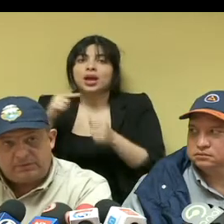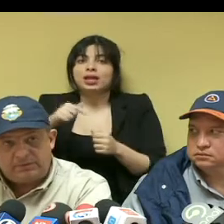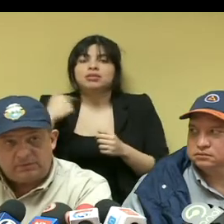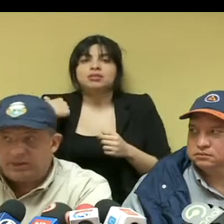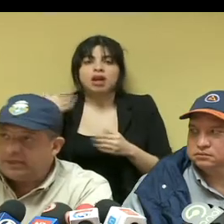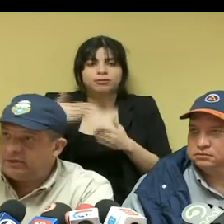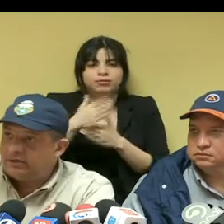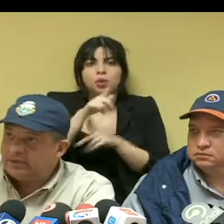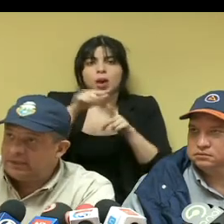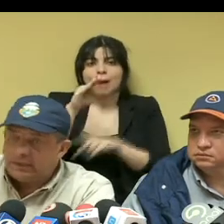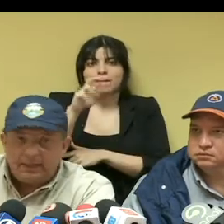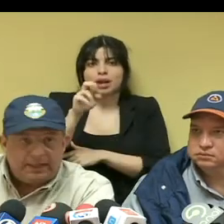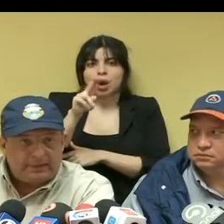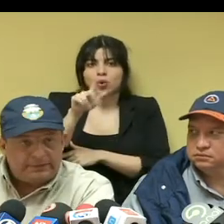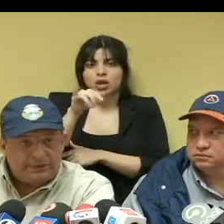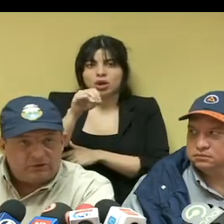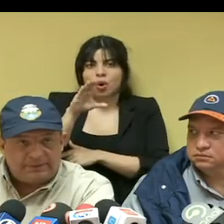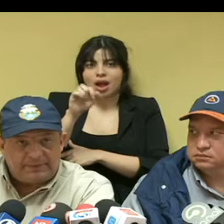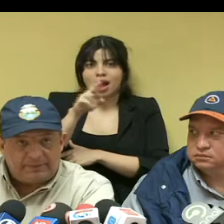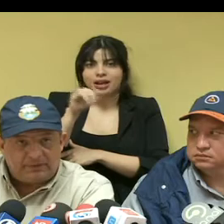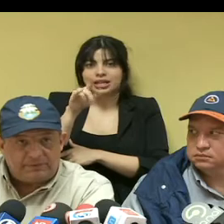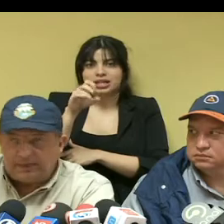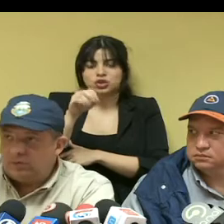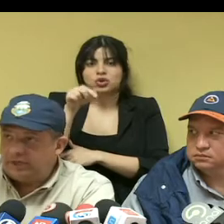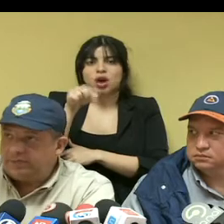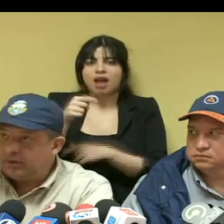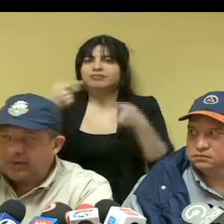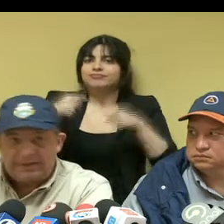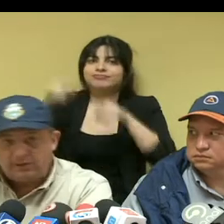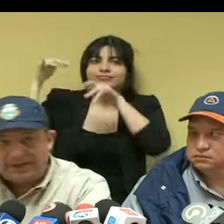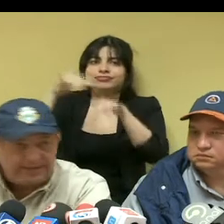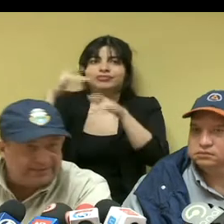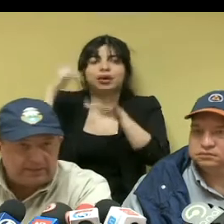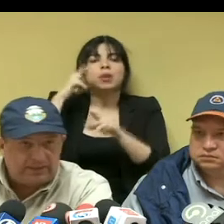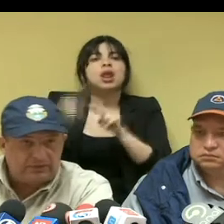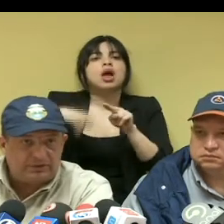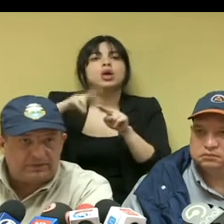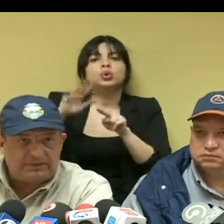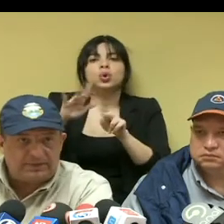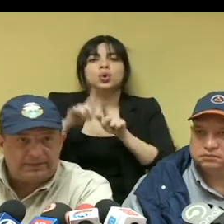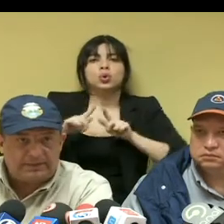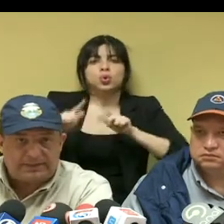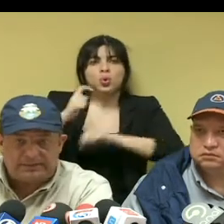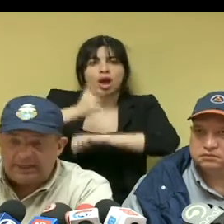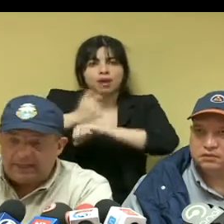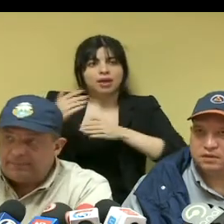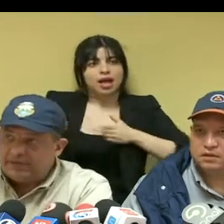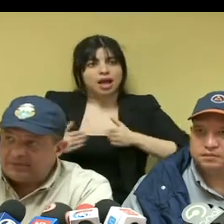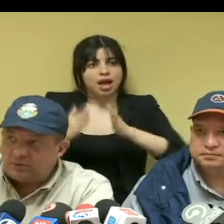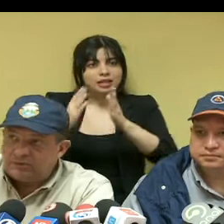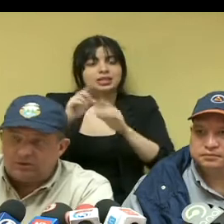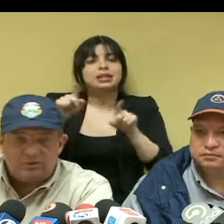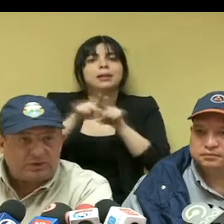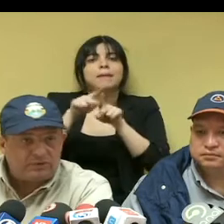lugares como el Braulio Carrillo, en donde los deslizamientos van a ocurrir por la naturaleza del lugar en donde se encuentran las carreteras y por